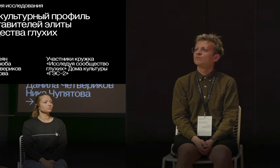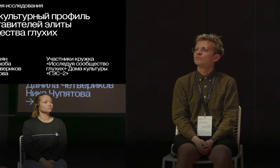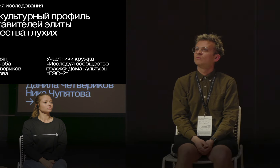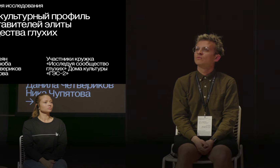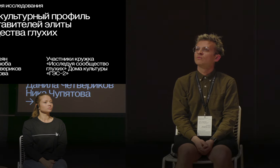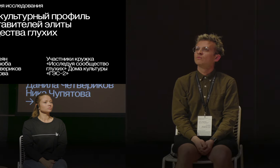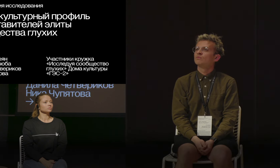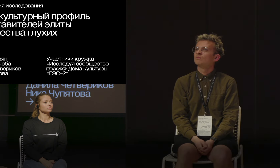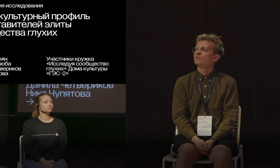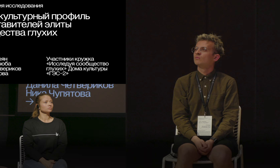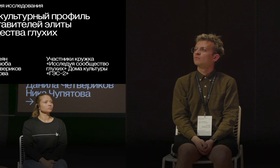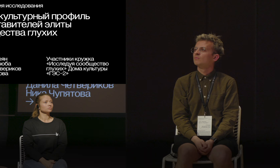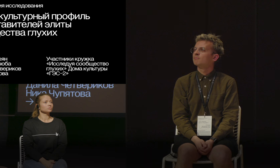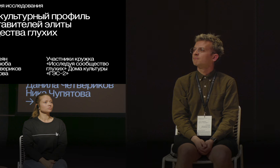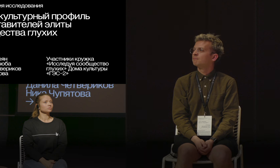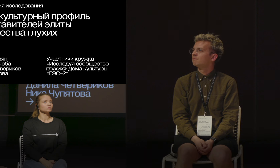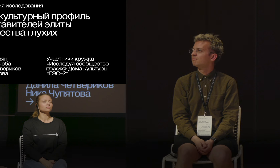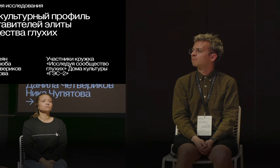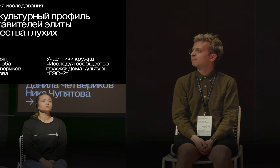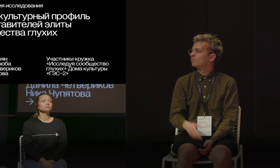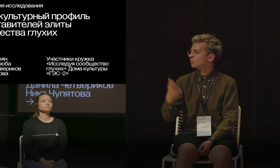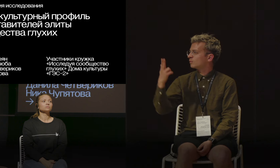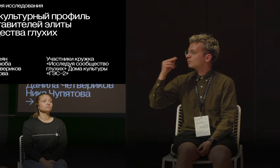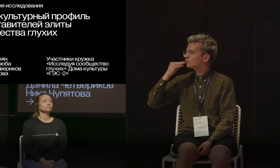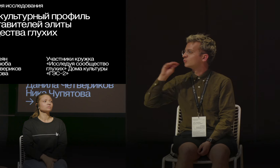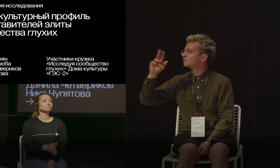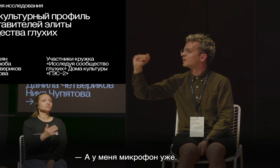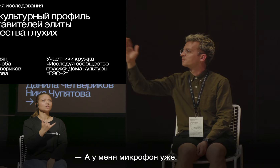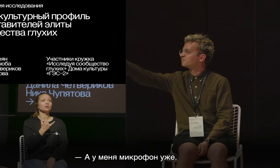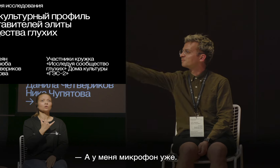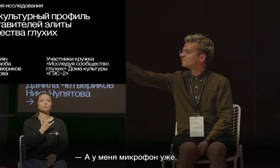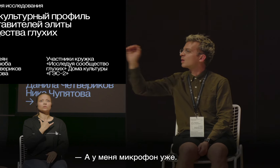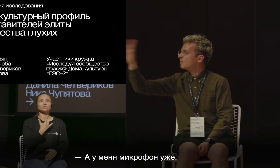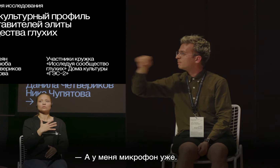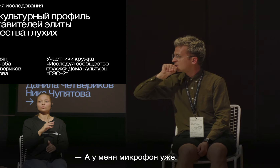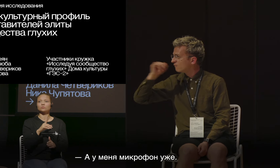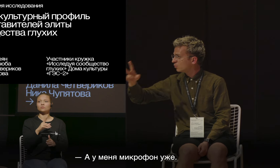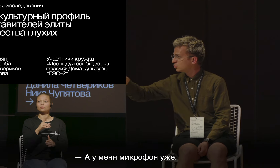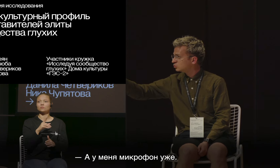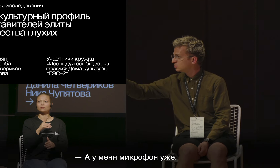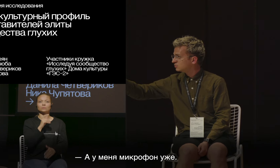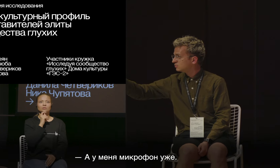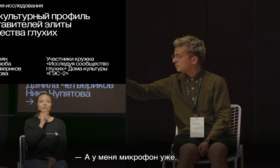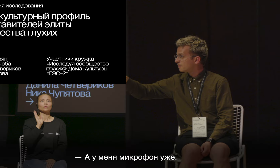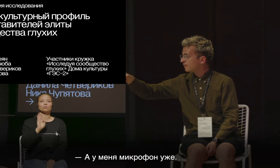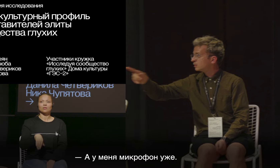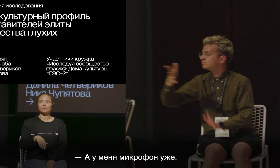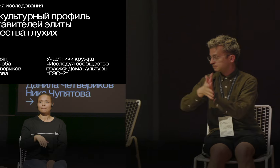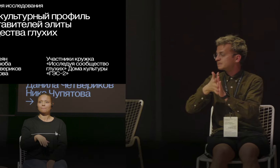лист. А у меня микрофон уже. Ну и ладно. Нужен